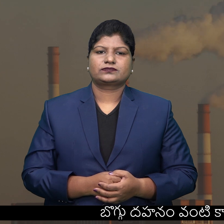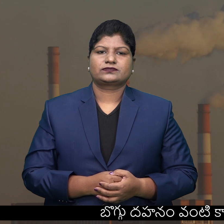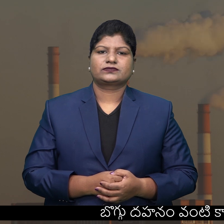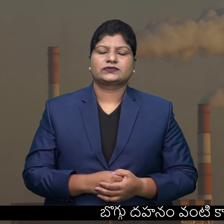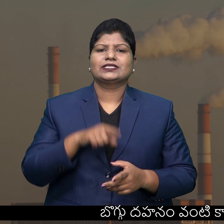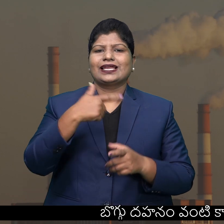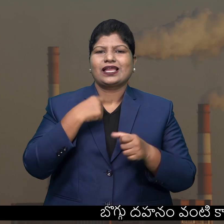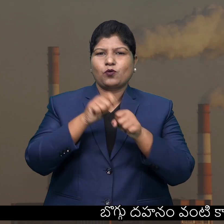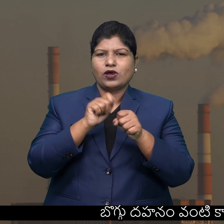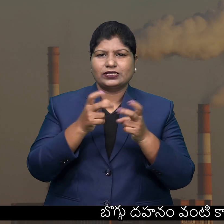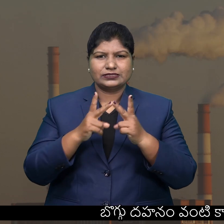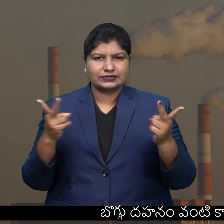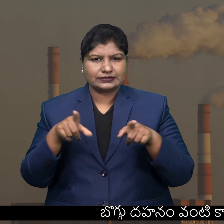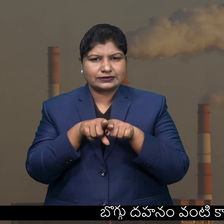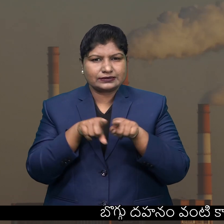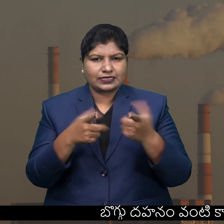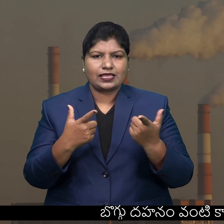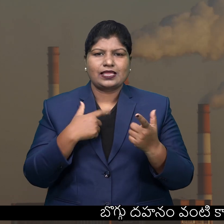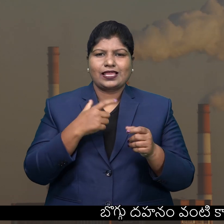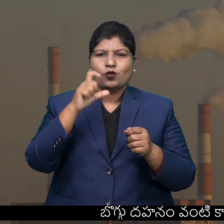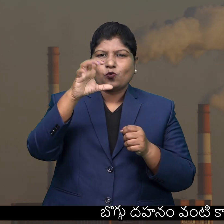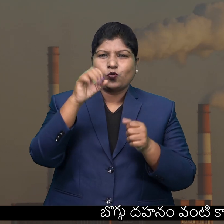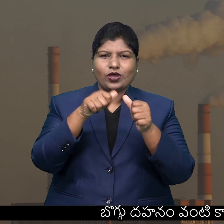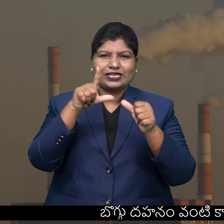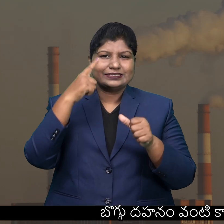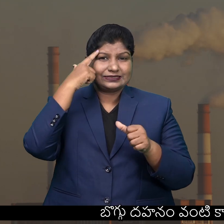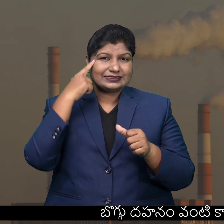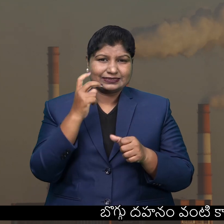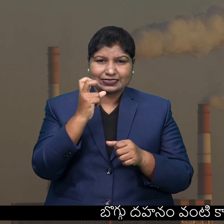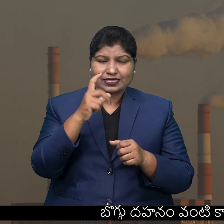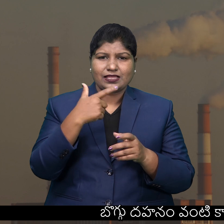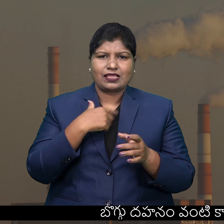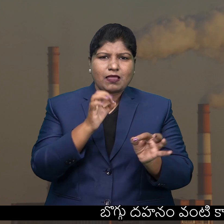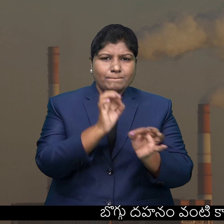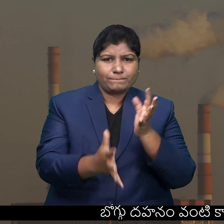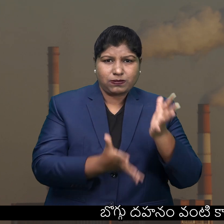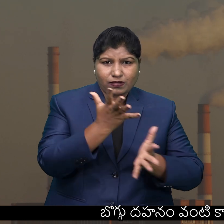బొగ్గు దహనం వంటి కార్యకలాపాలు సల్ఫర్ డయాక్సైడ్,